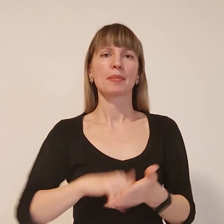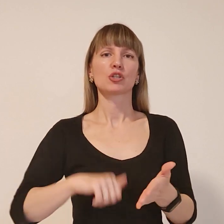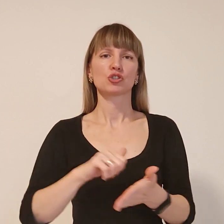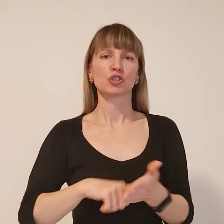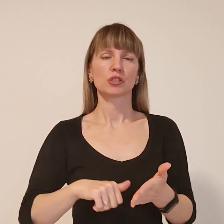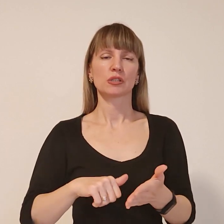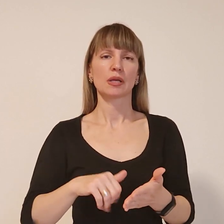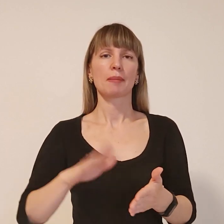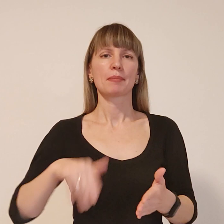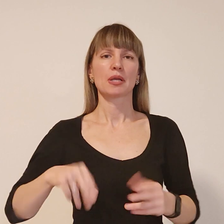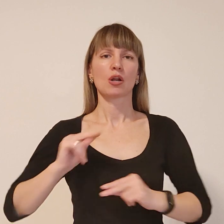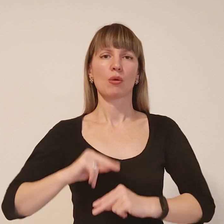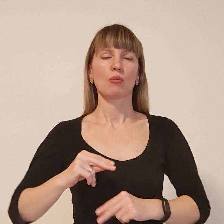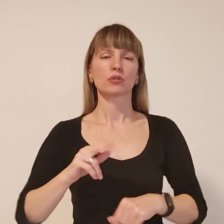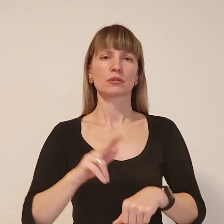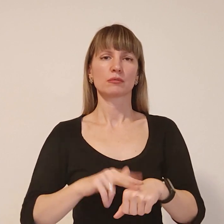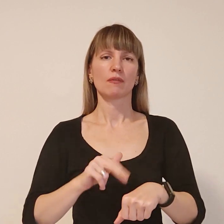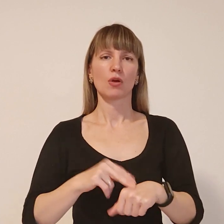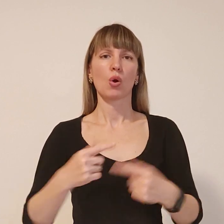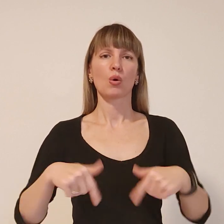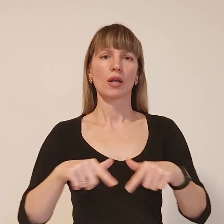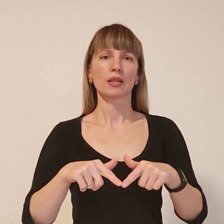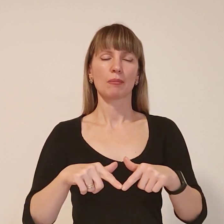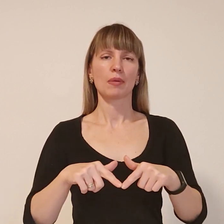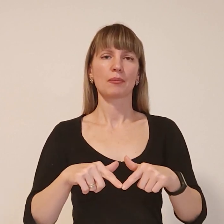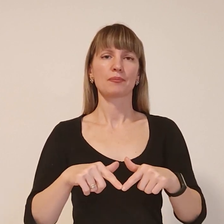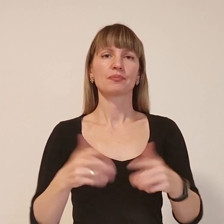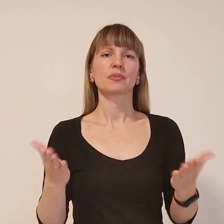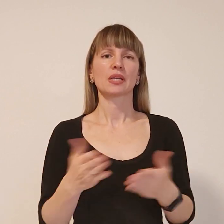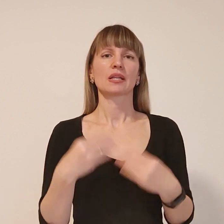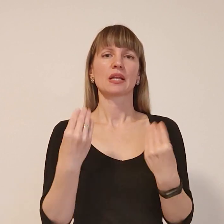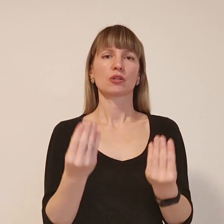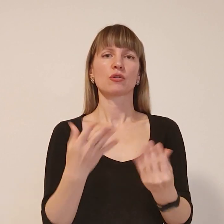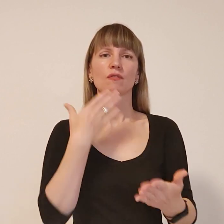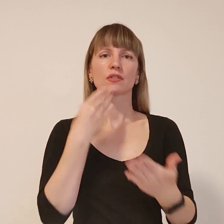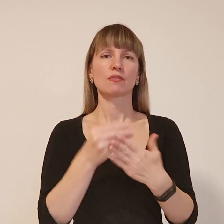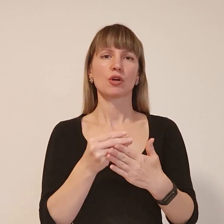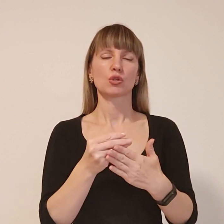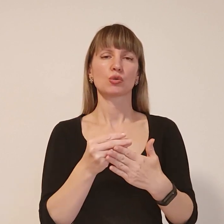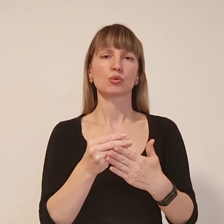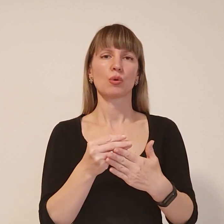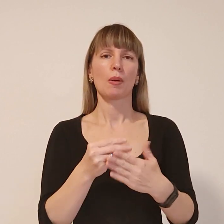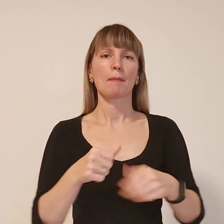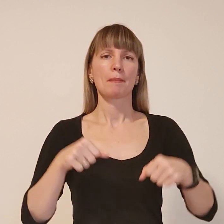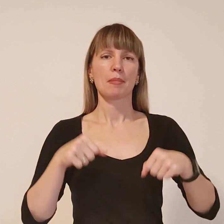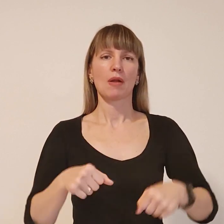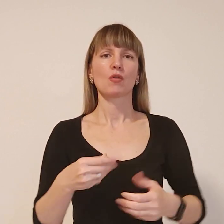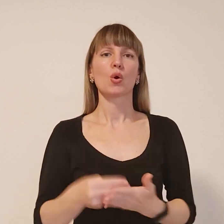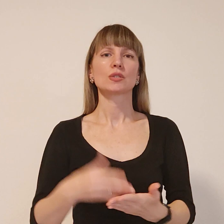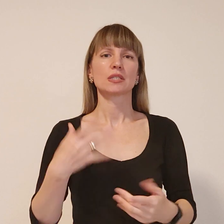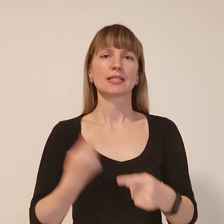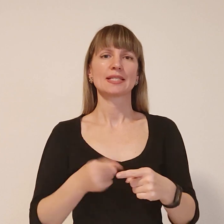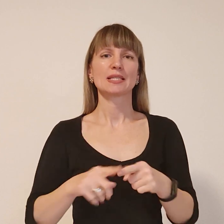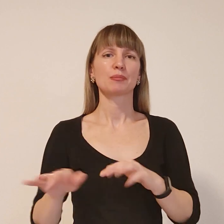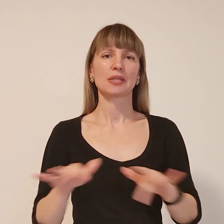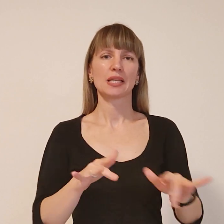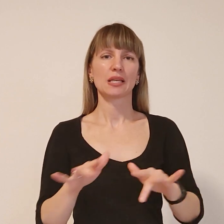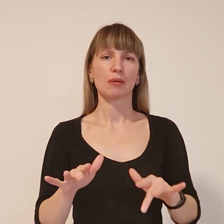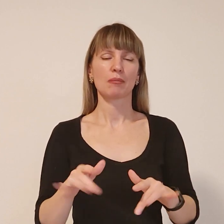тобто після роботи з правоохоронними органами, які нададуть свою правомірну оцінку цим діям, депутат